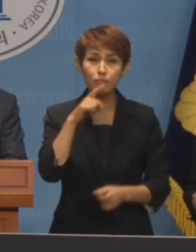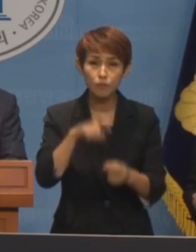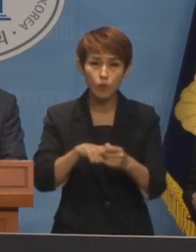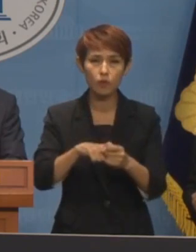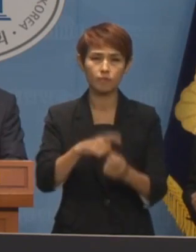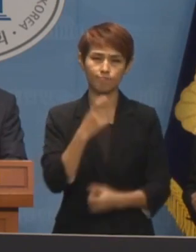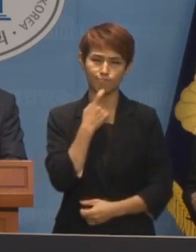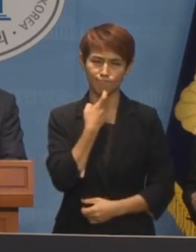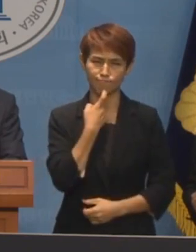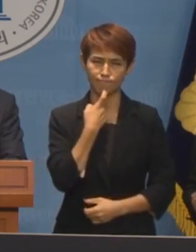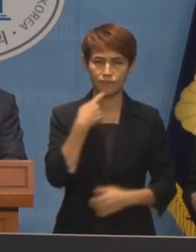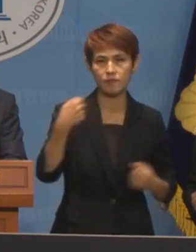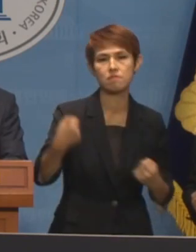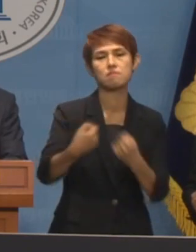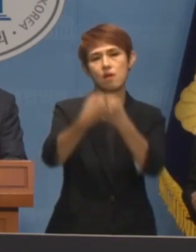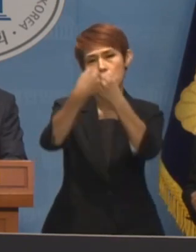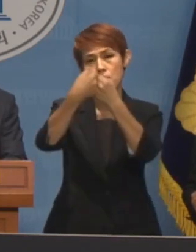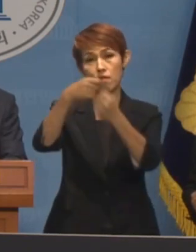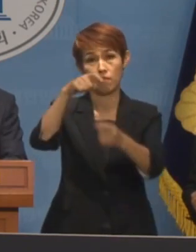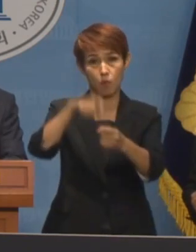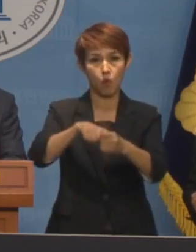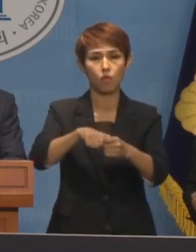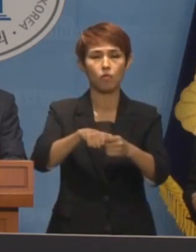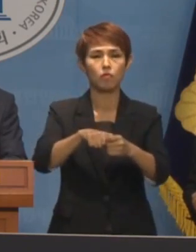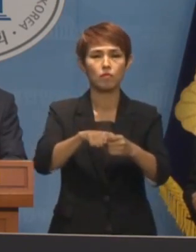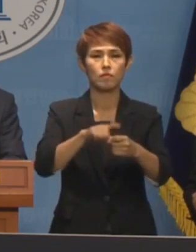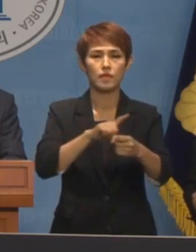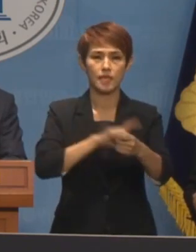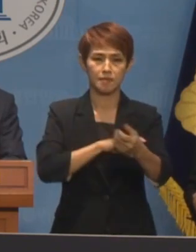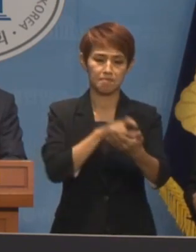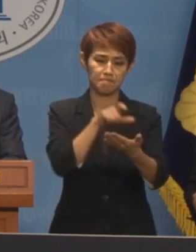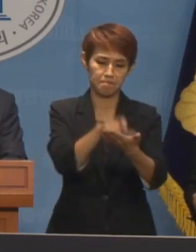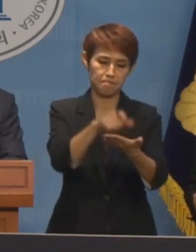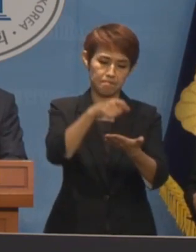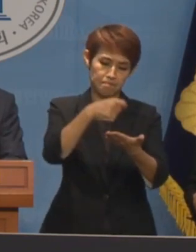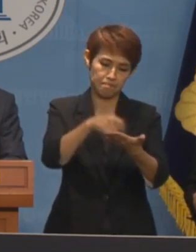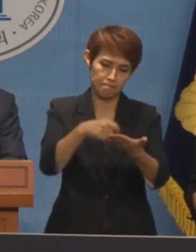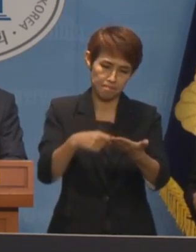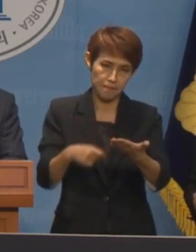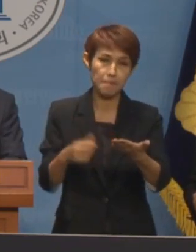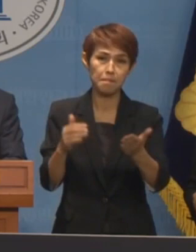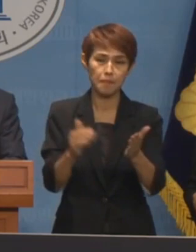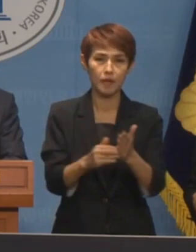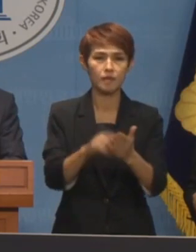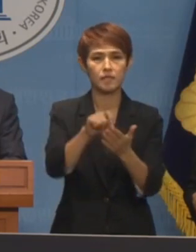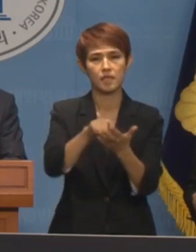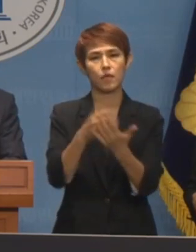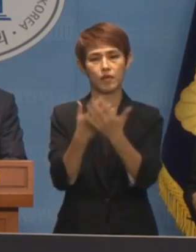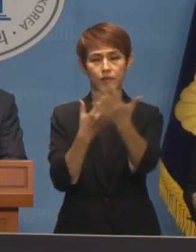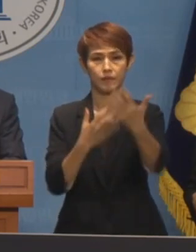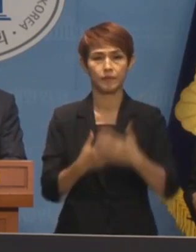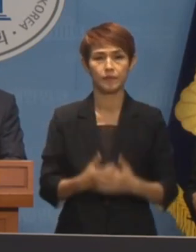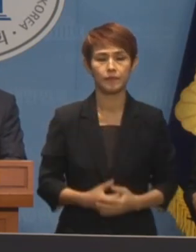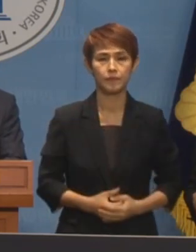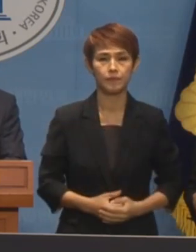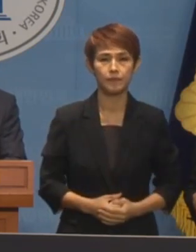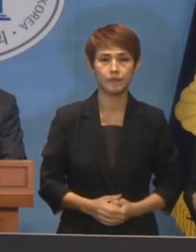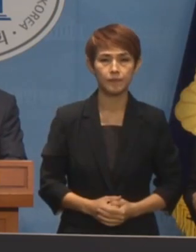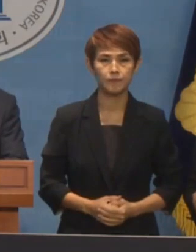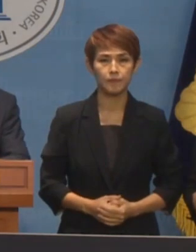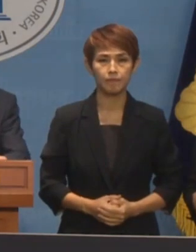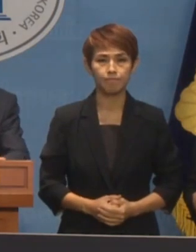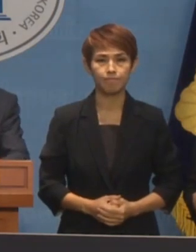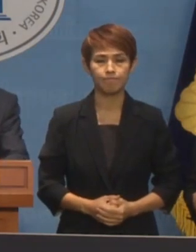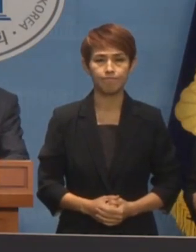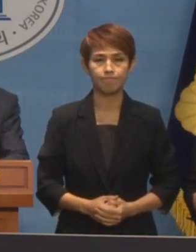끝까지 대응하려고 성명서와 함께 기자회견을 갖게 되었습니다. 이제